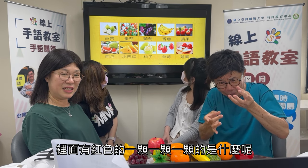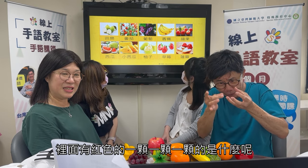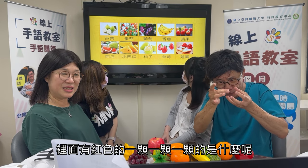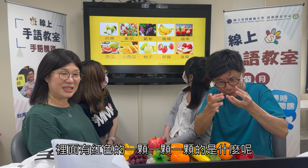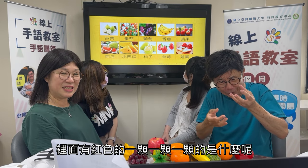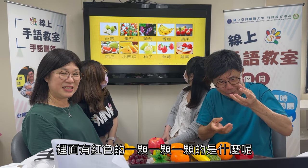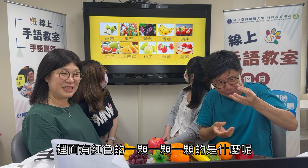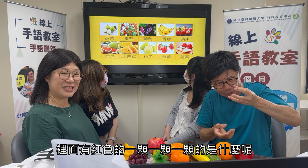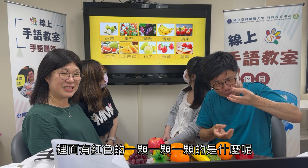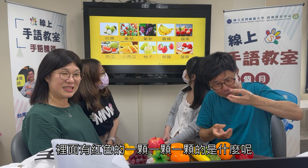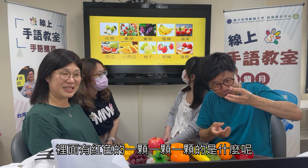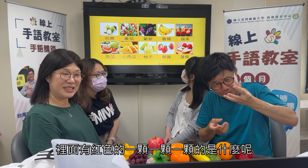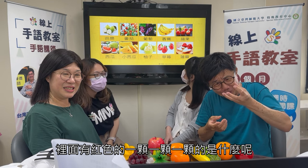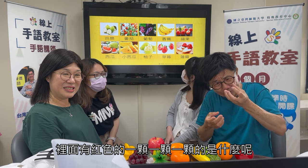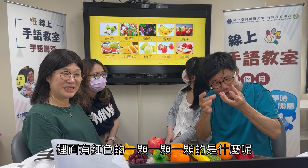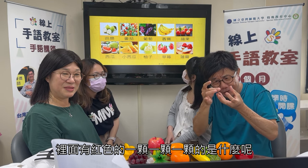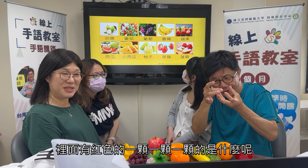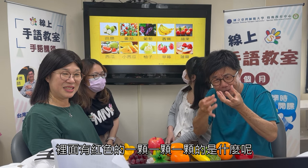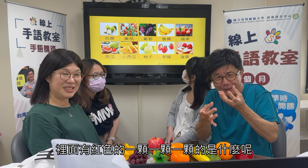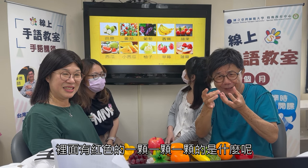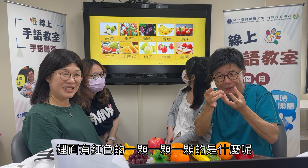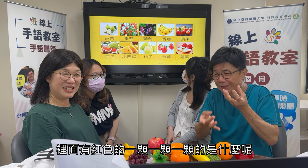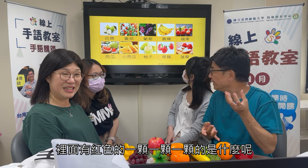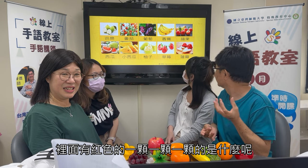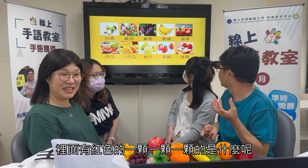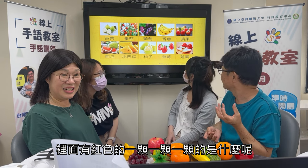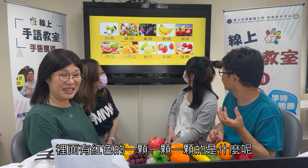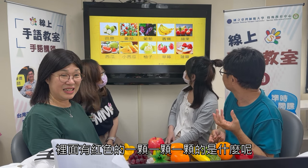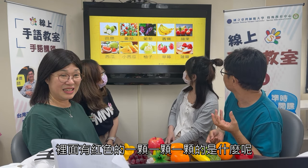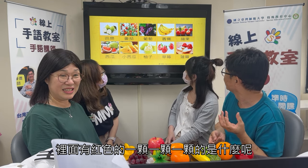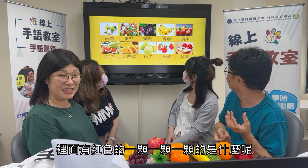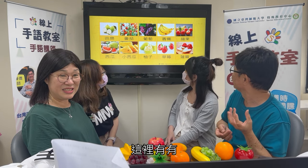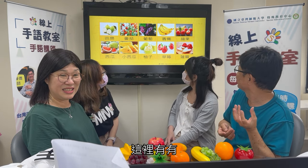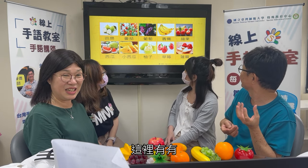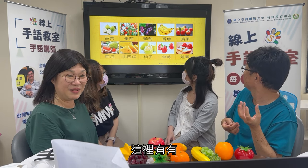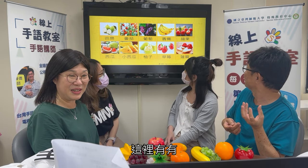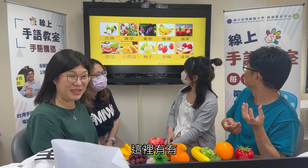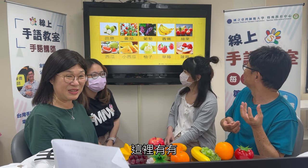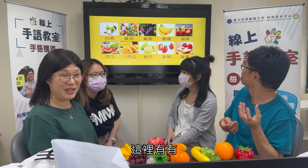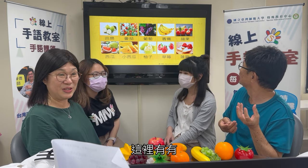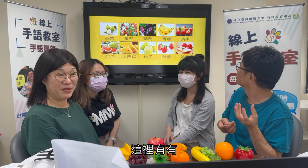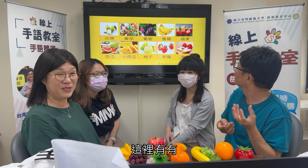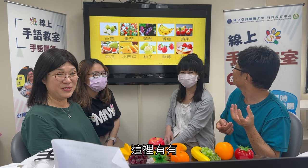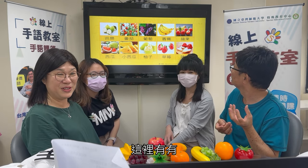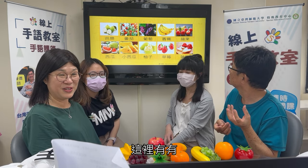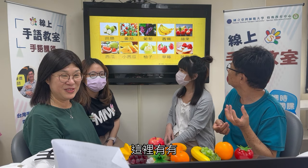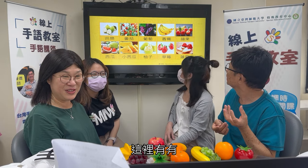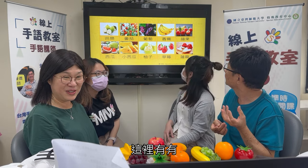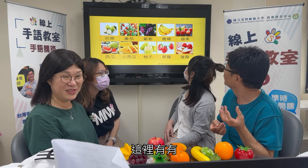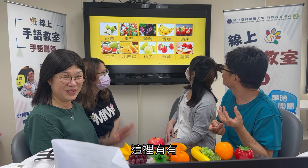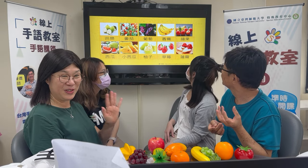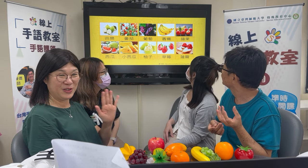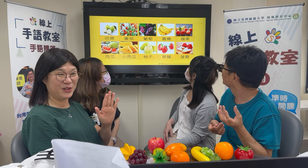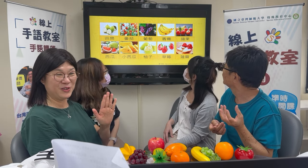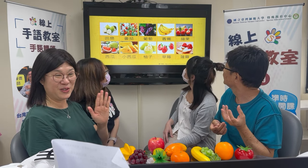颗一颗一颗的，是什么呢？这里有有有有有